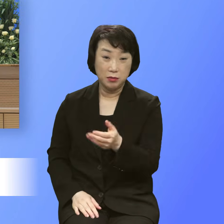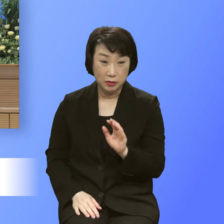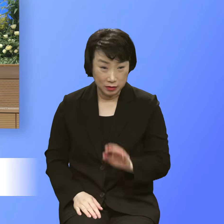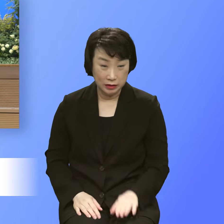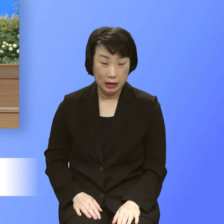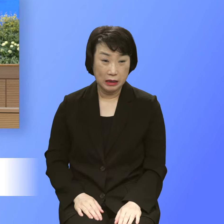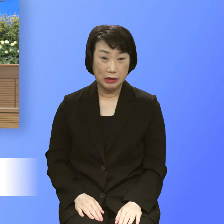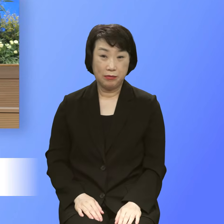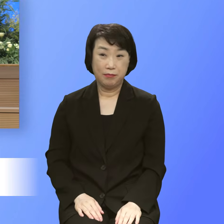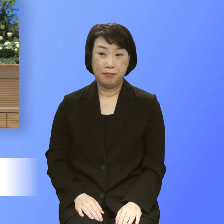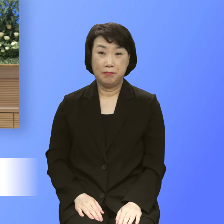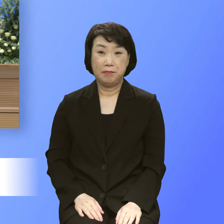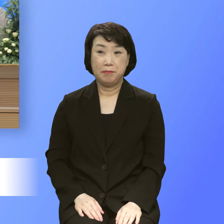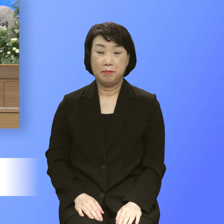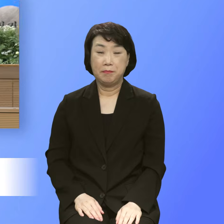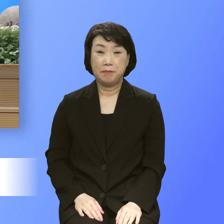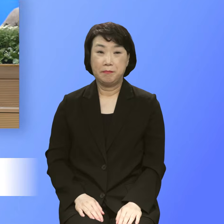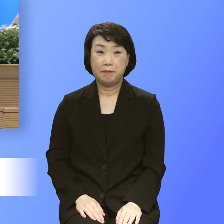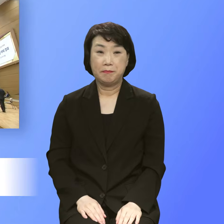여러분들이